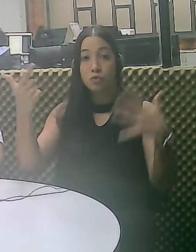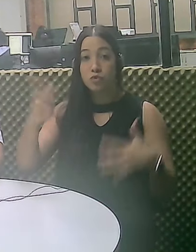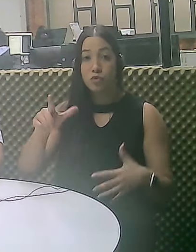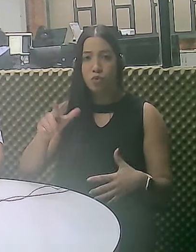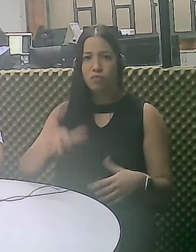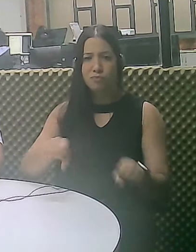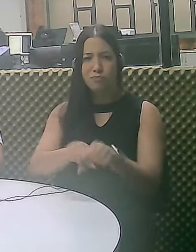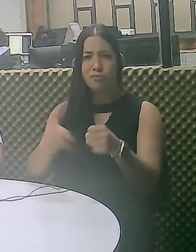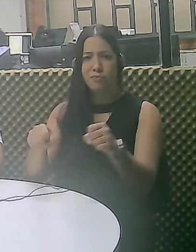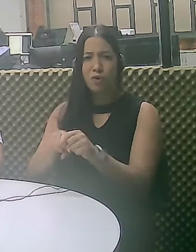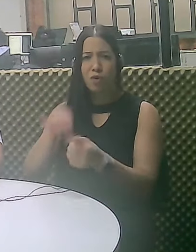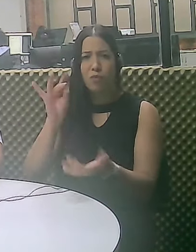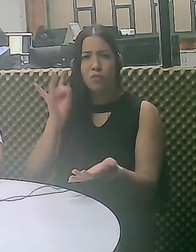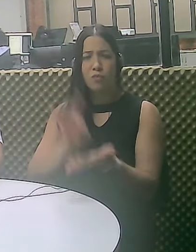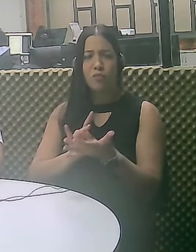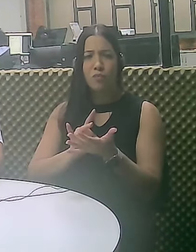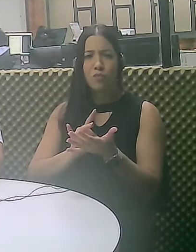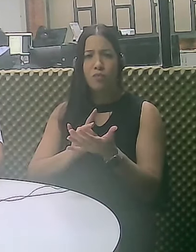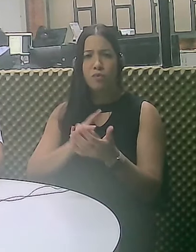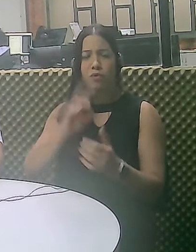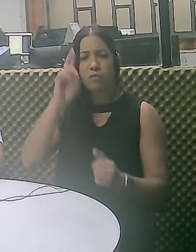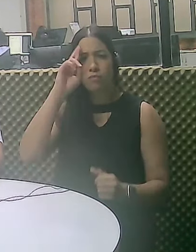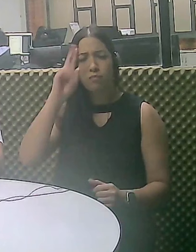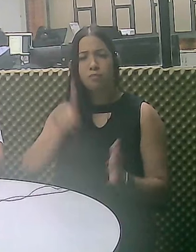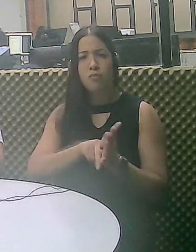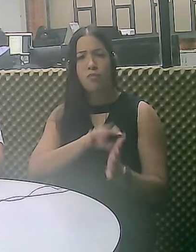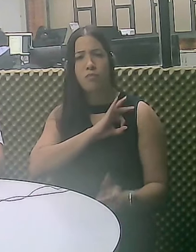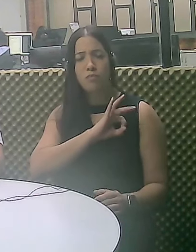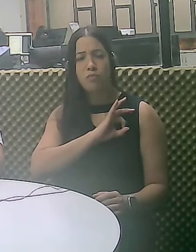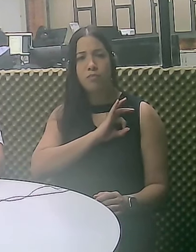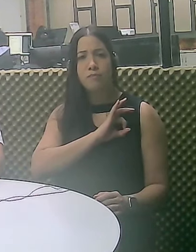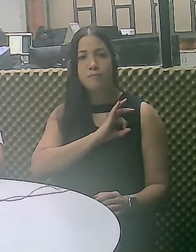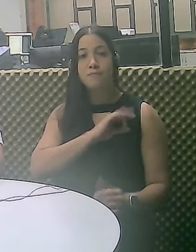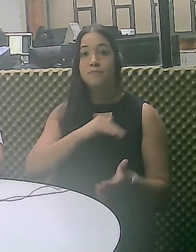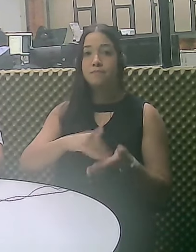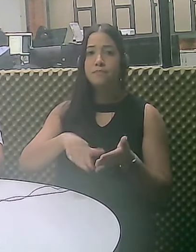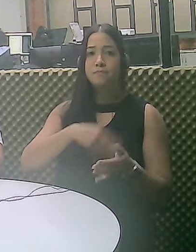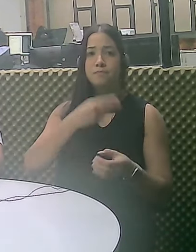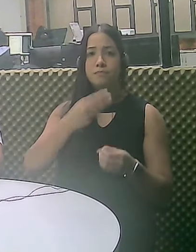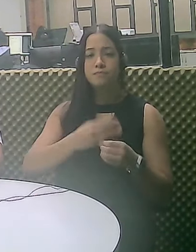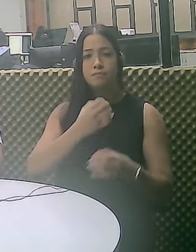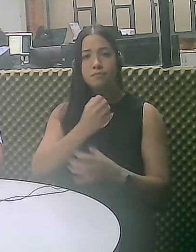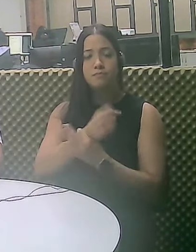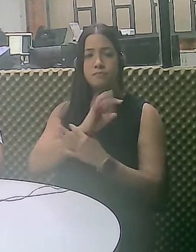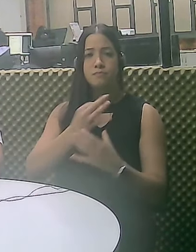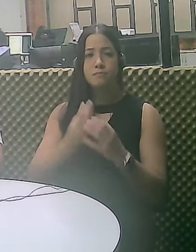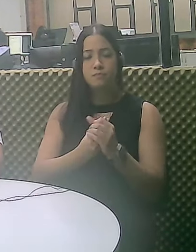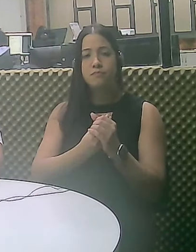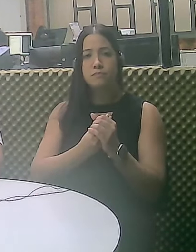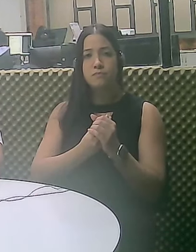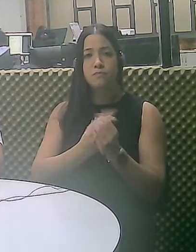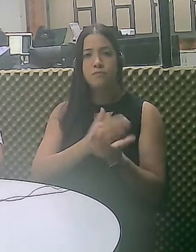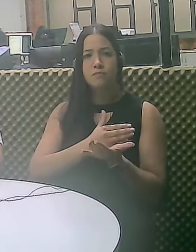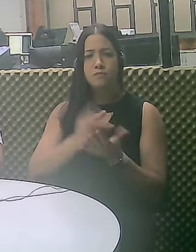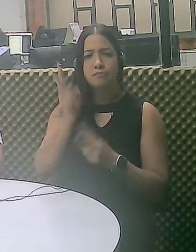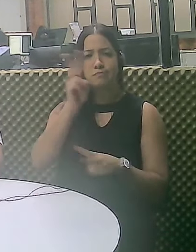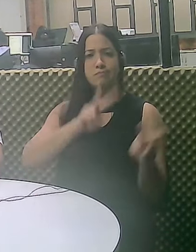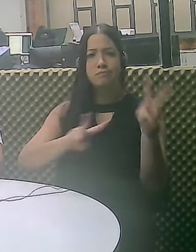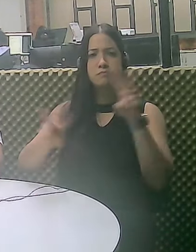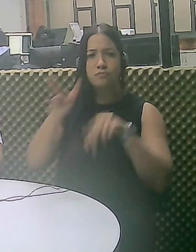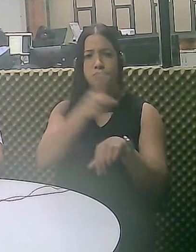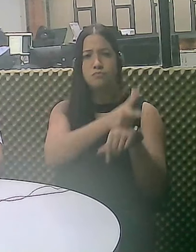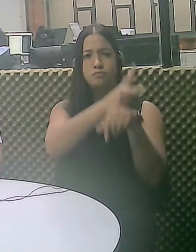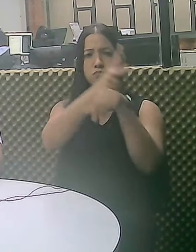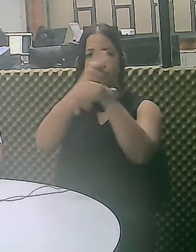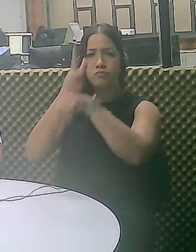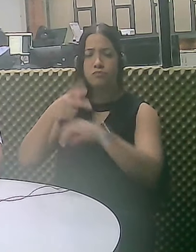vandalismo foi registrado oficialmente junto às autoridades policiais. A Secretaria Municipal de Segurança Integrada iniciou análise das